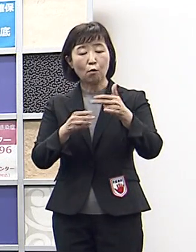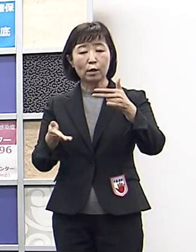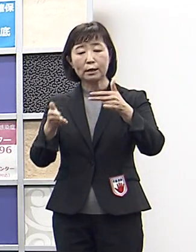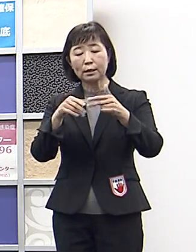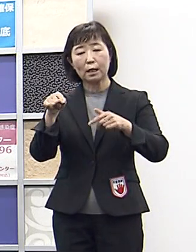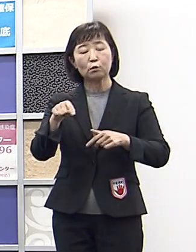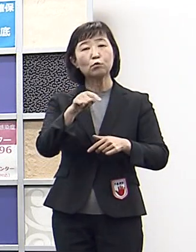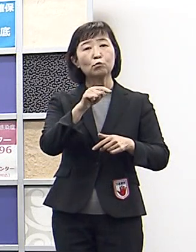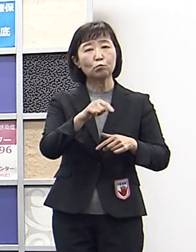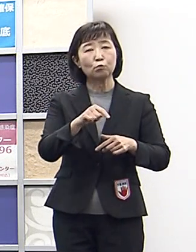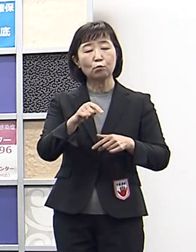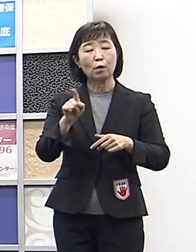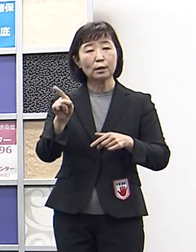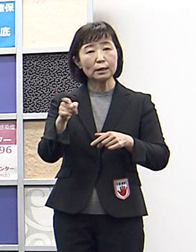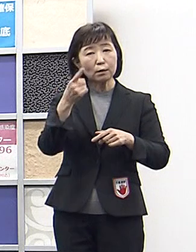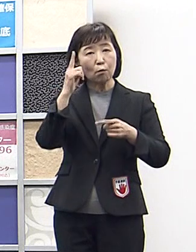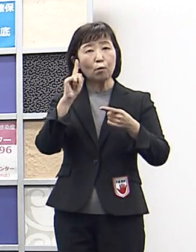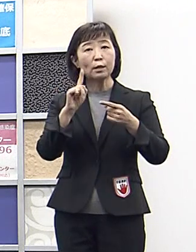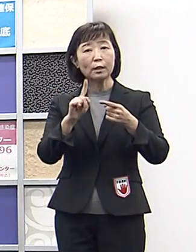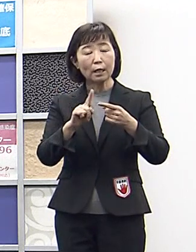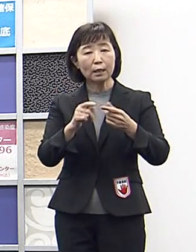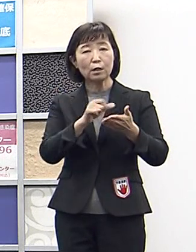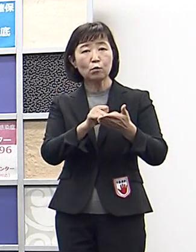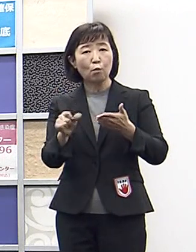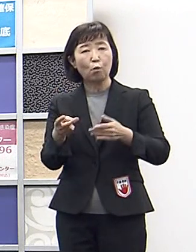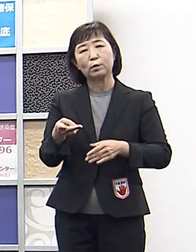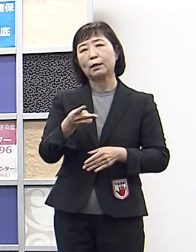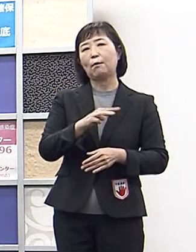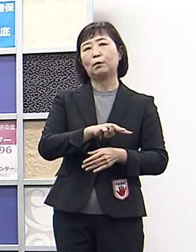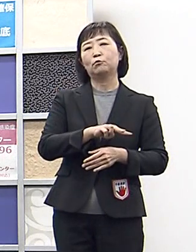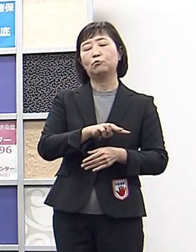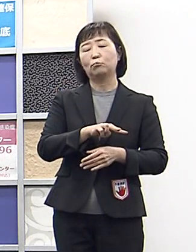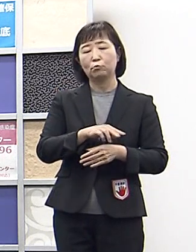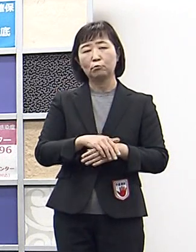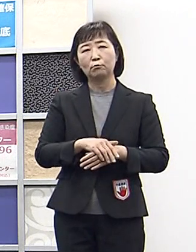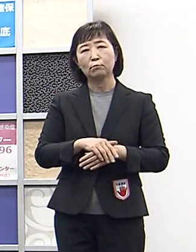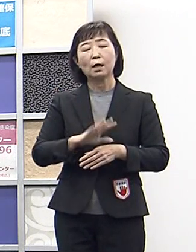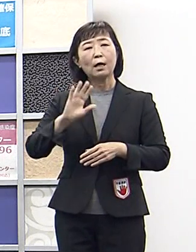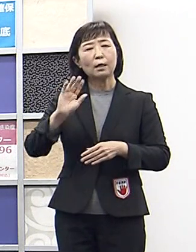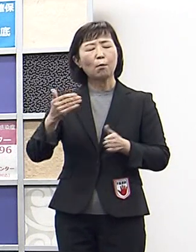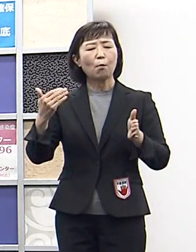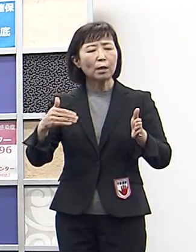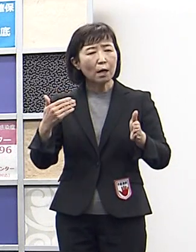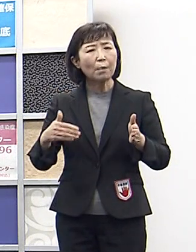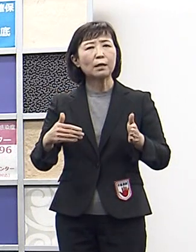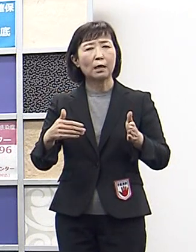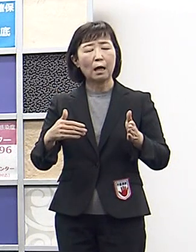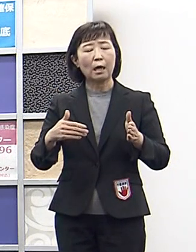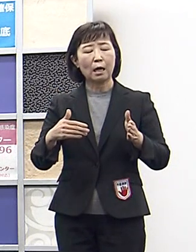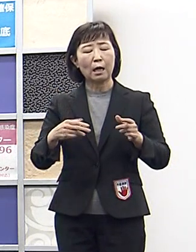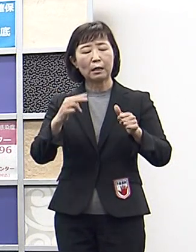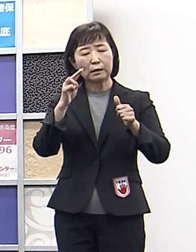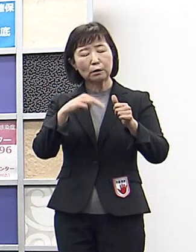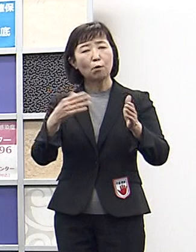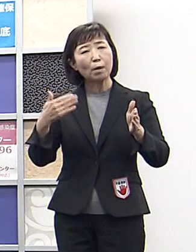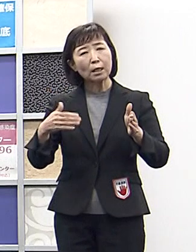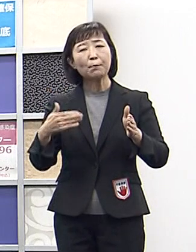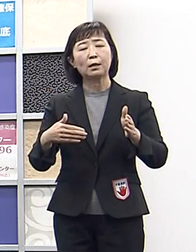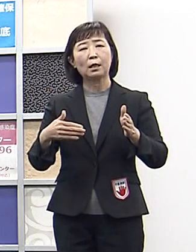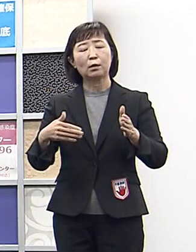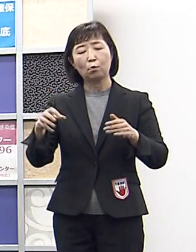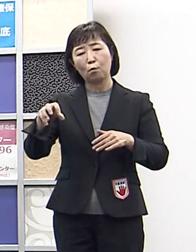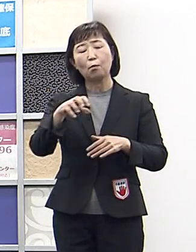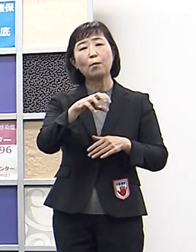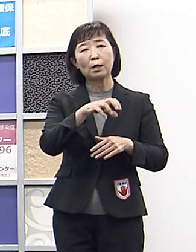自動的に登録施設に移行させていただくとともにまだグリーンゾーン認証を受けていない施設や新しく